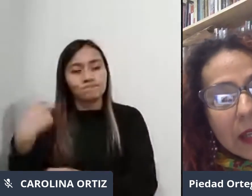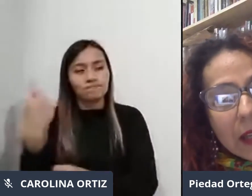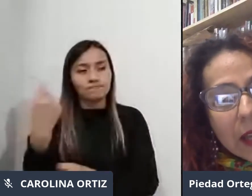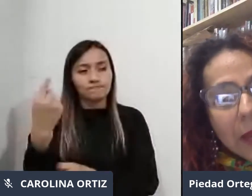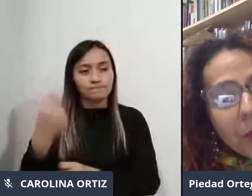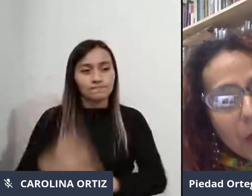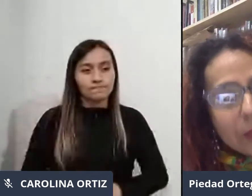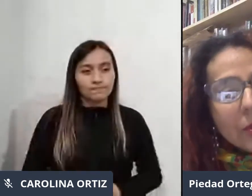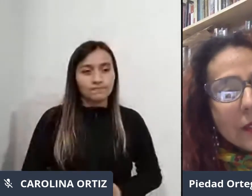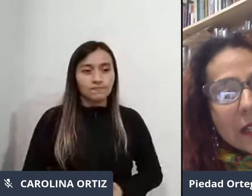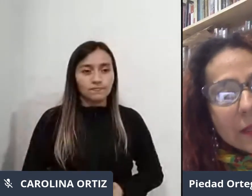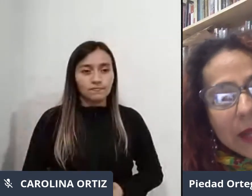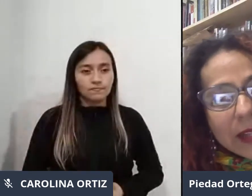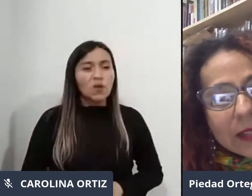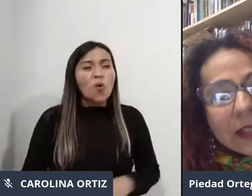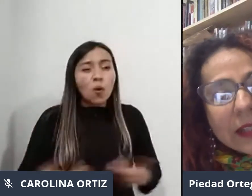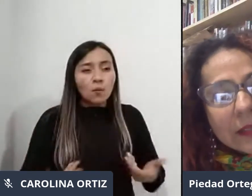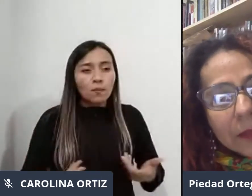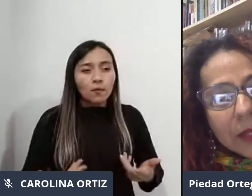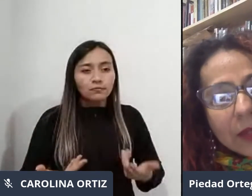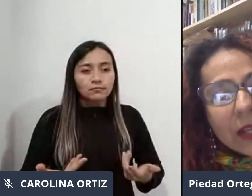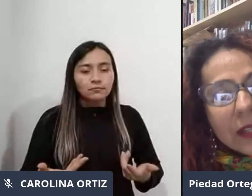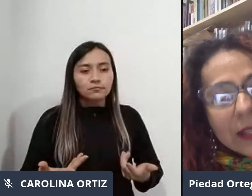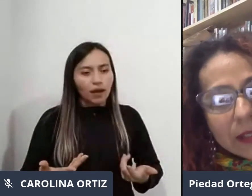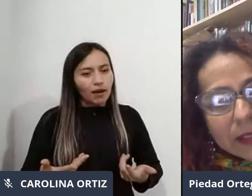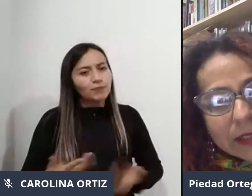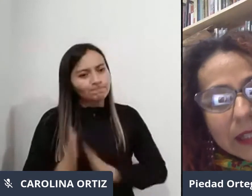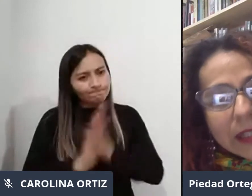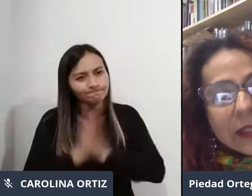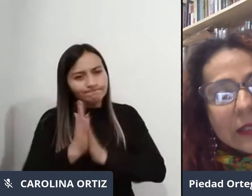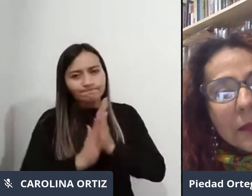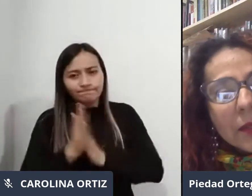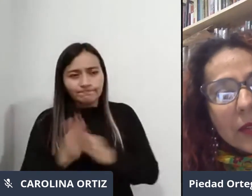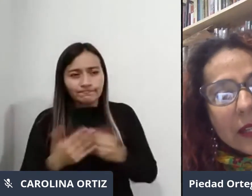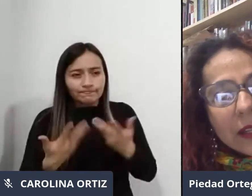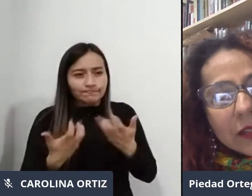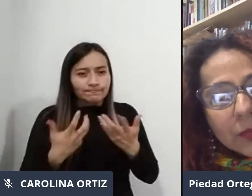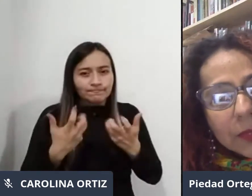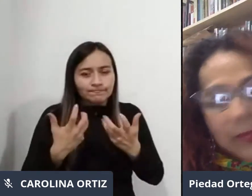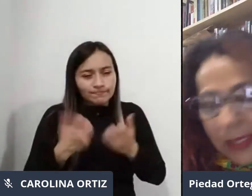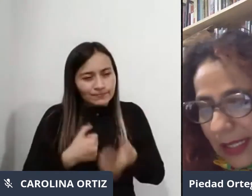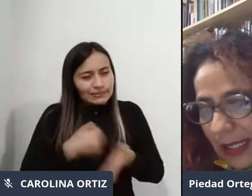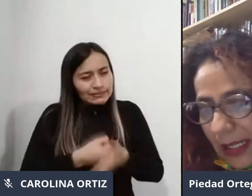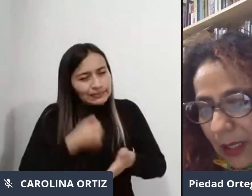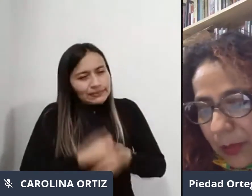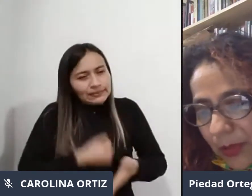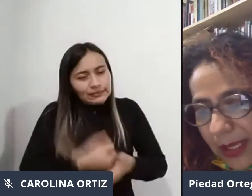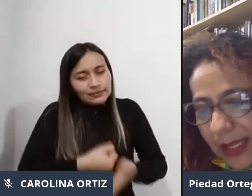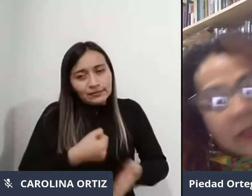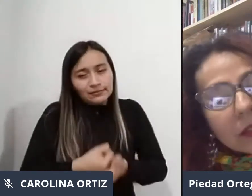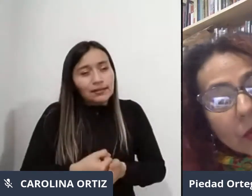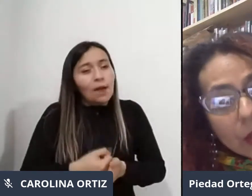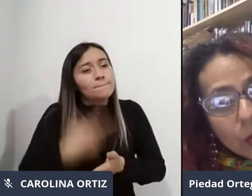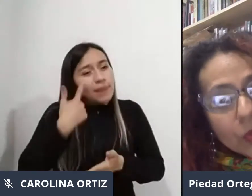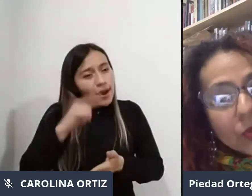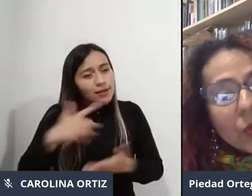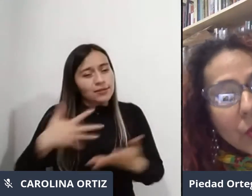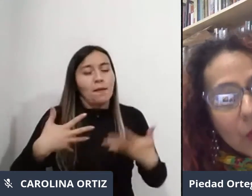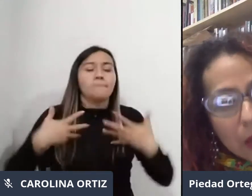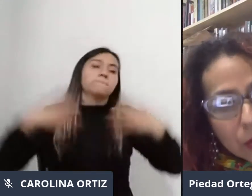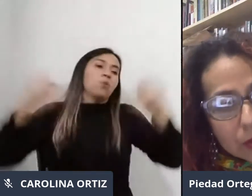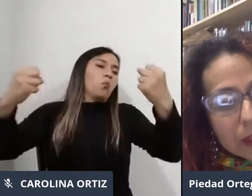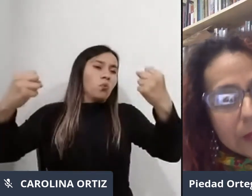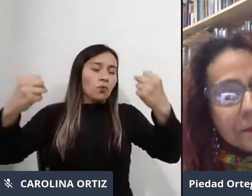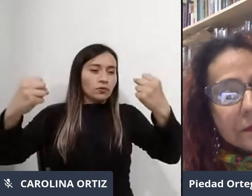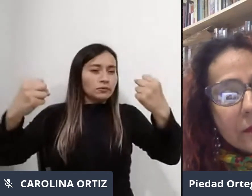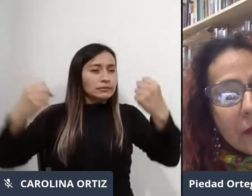se hará posible empujando esta esperanza que también no la quieren quitar, que también no la quieren suprimir, porque es con el otro y con